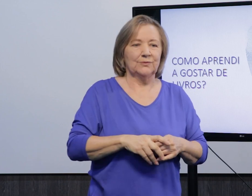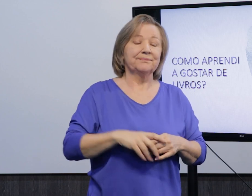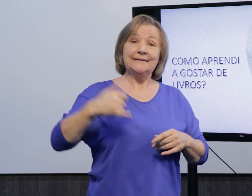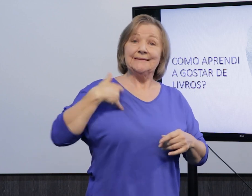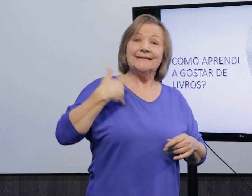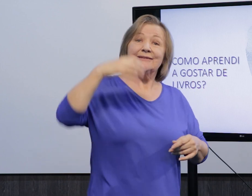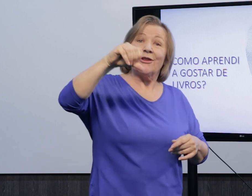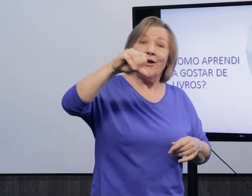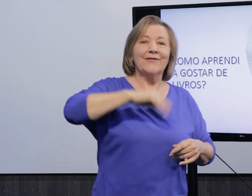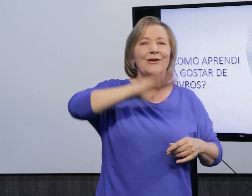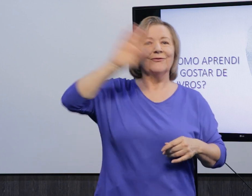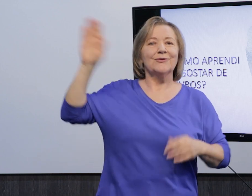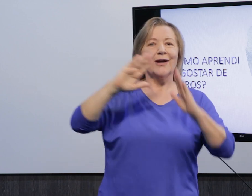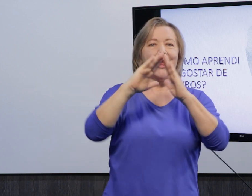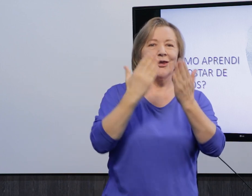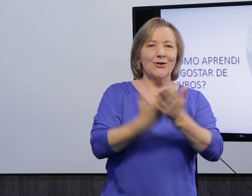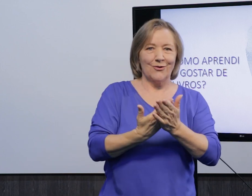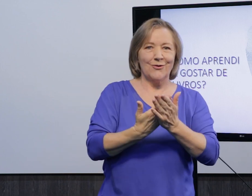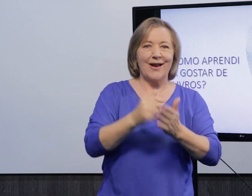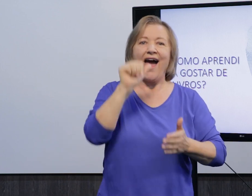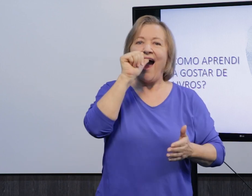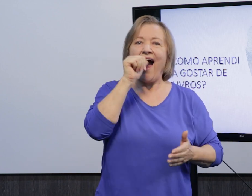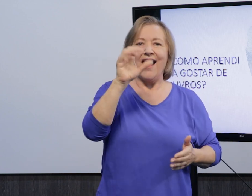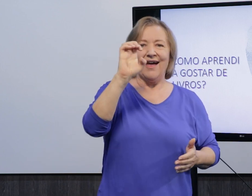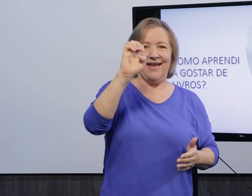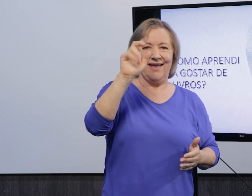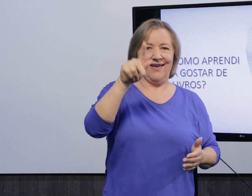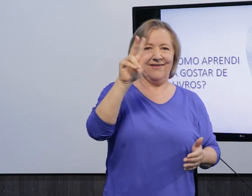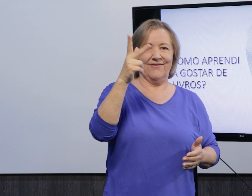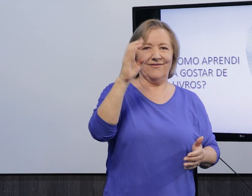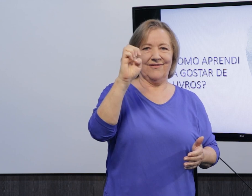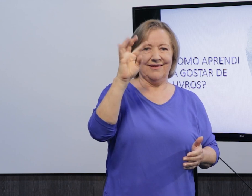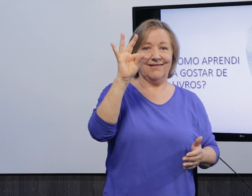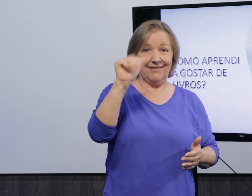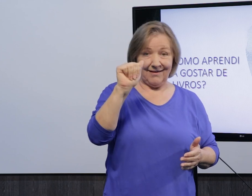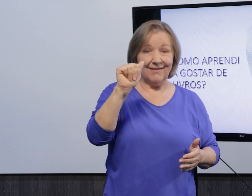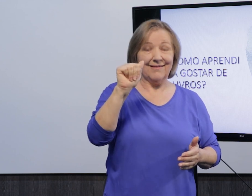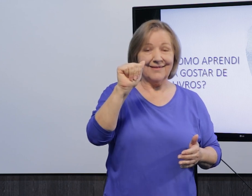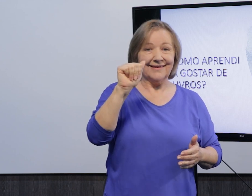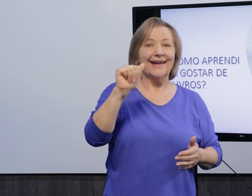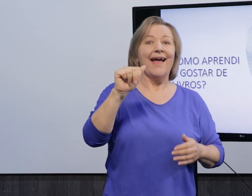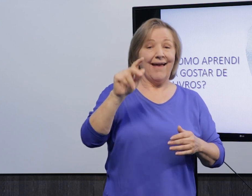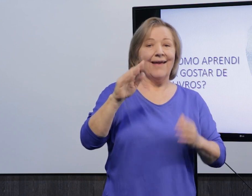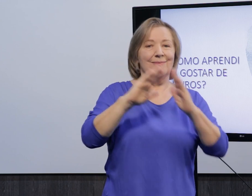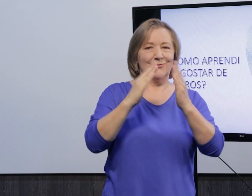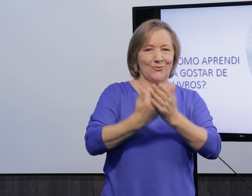é quando eu tinha nove anos eu fui para uma escola chamada êta era uma escola de surdos